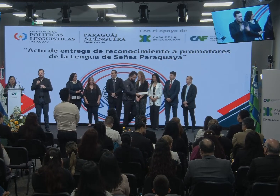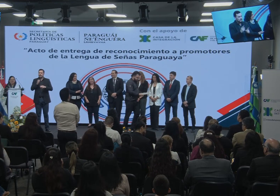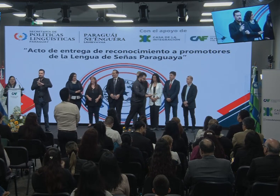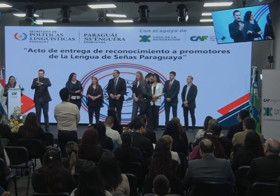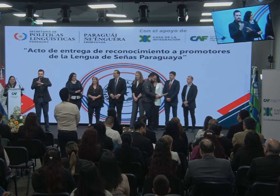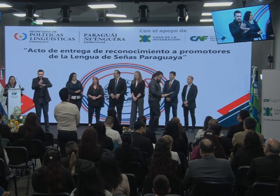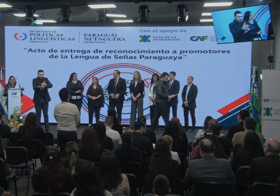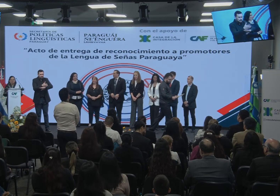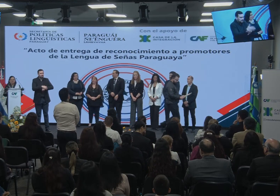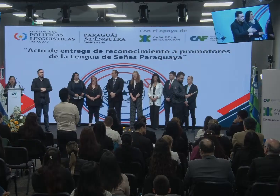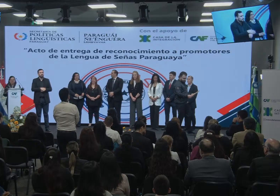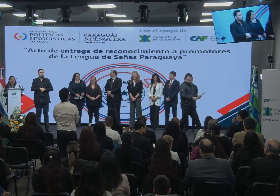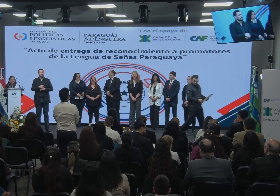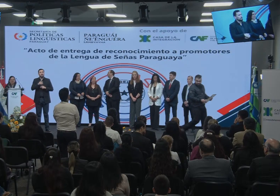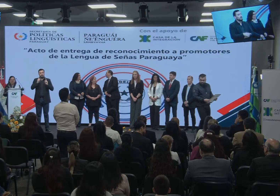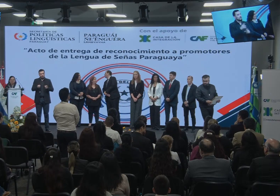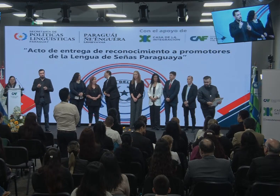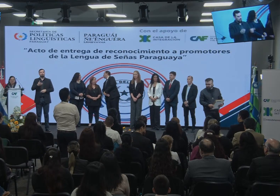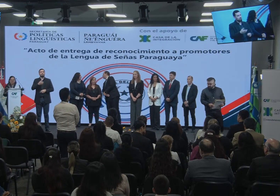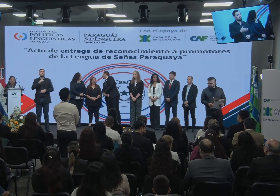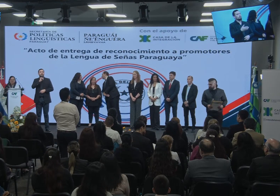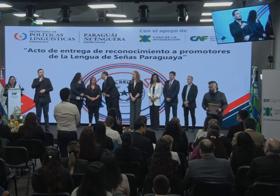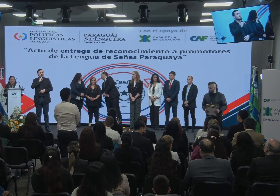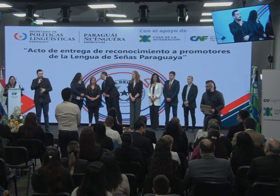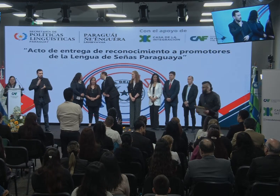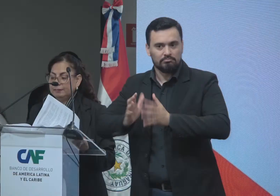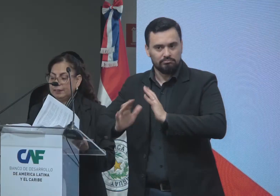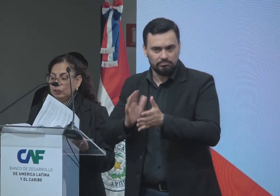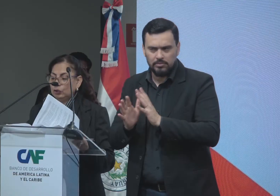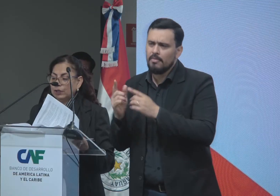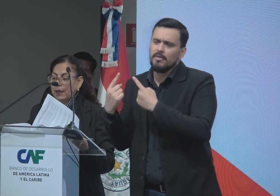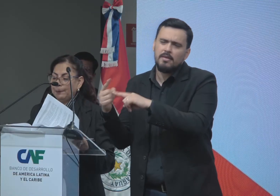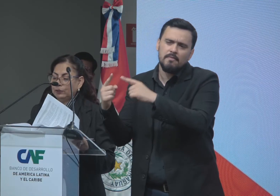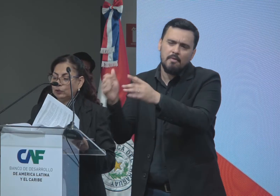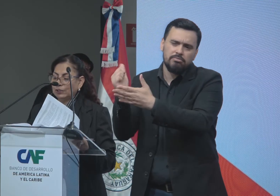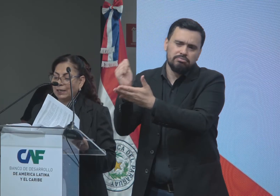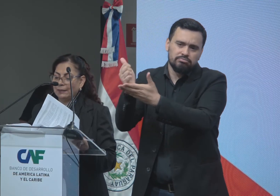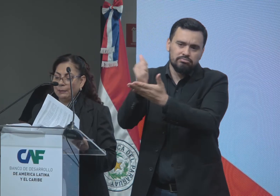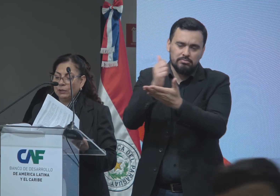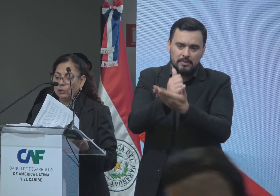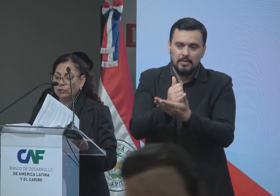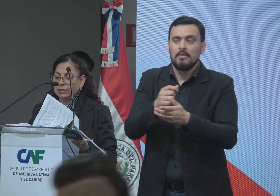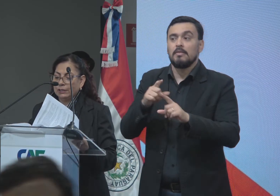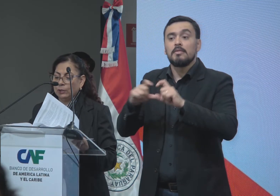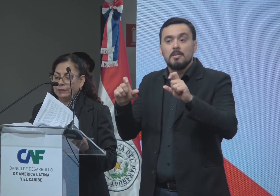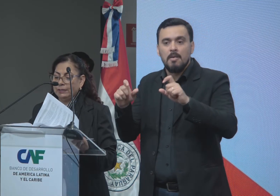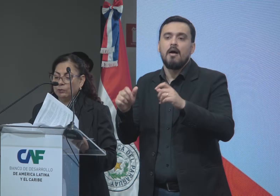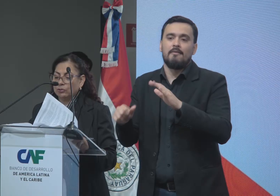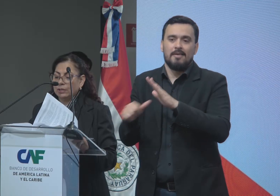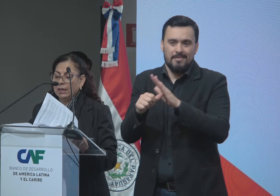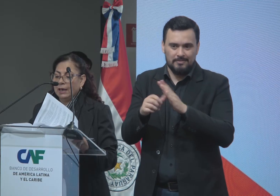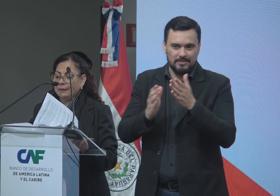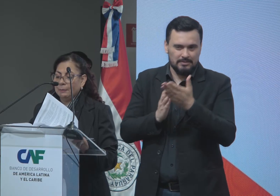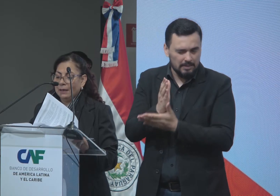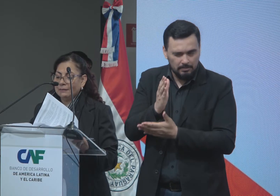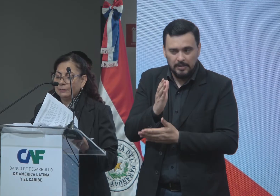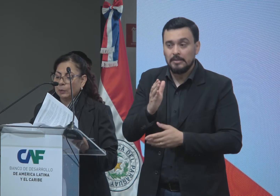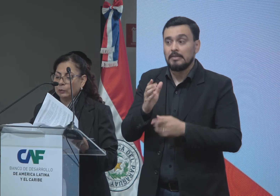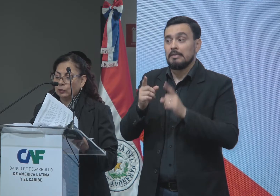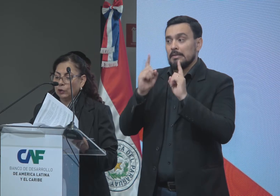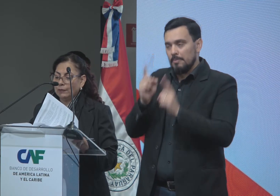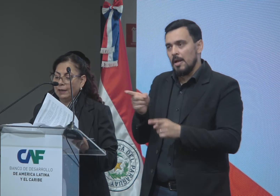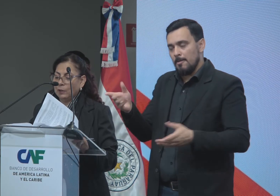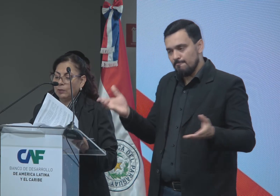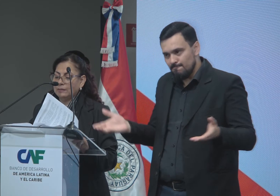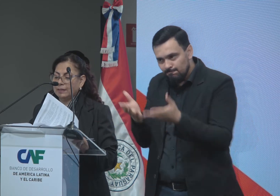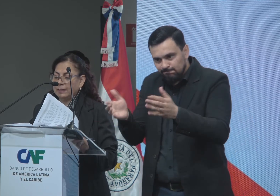accesibles, así como intérprete de lengua de señas en distintos ámbitos académicos y educativos. Además, es